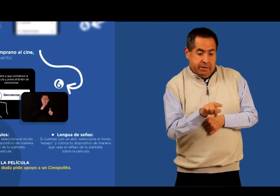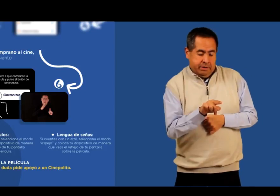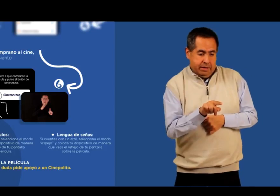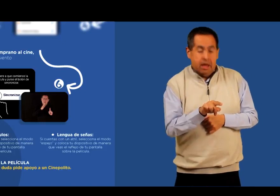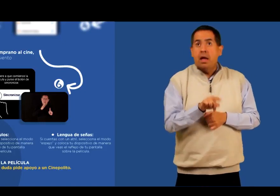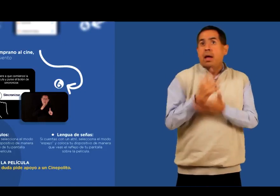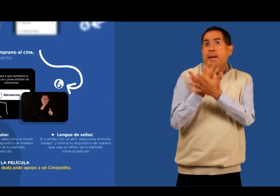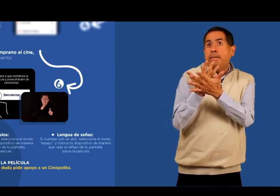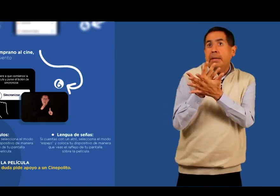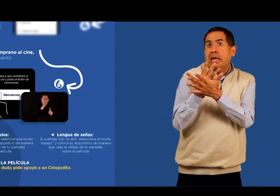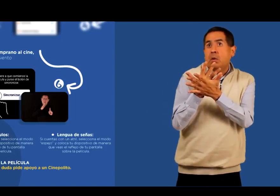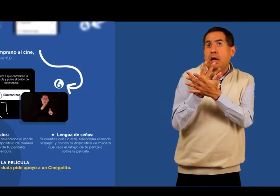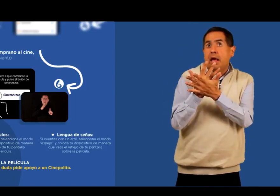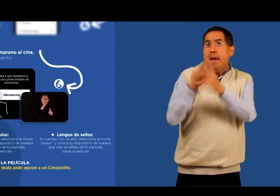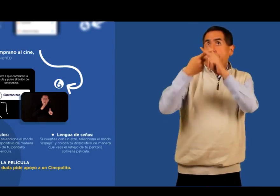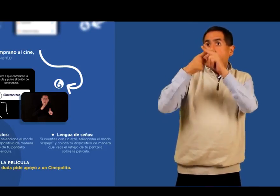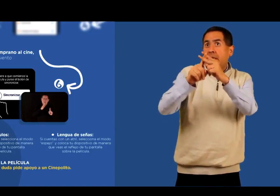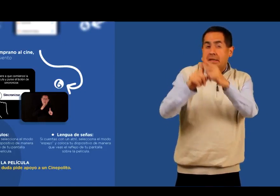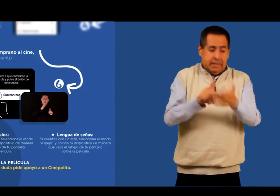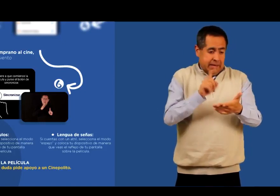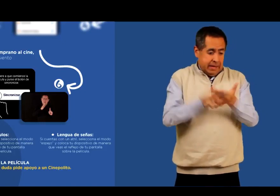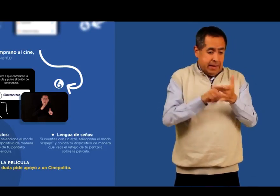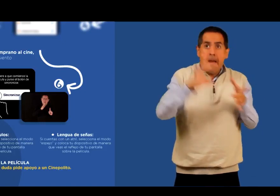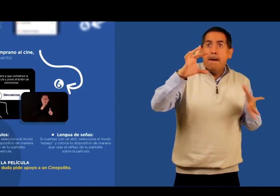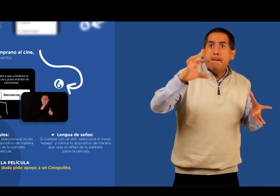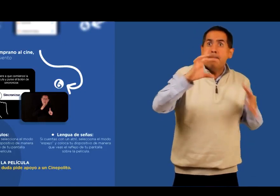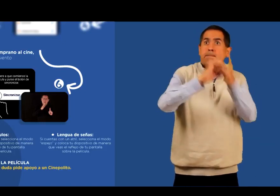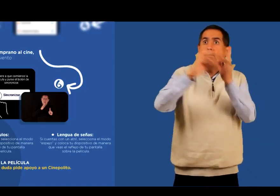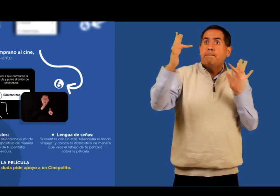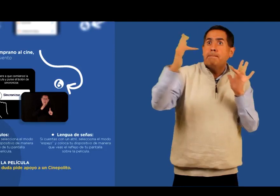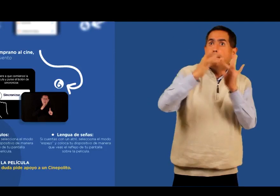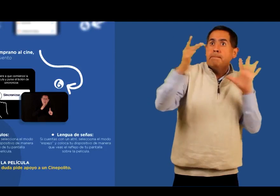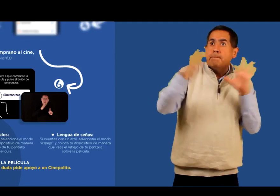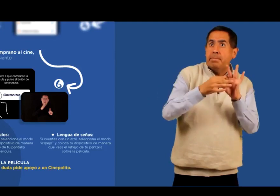Ingresa a la aplicación y cuando inicie la película, oprime el botón Sincronizar.